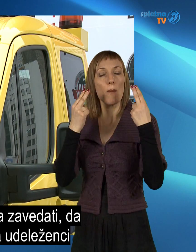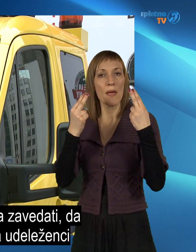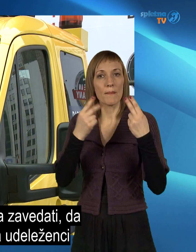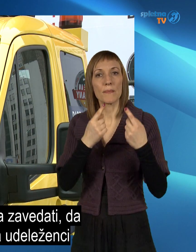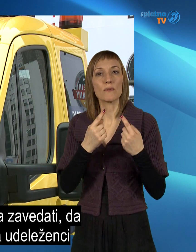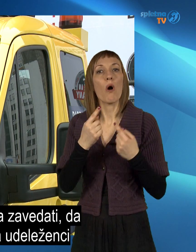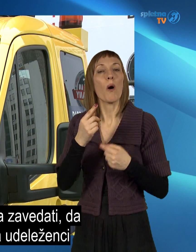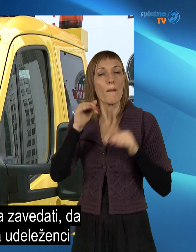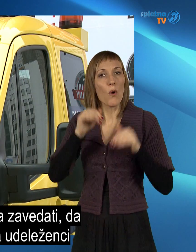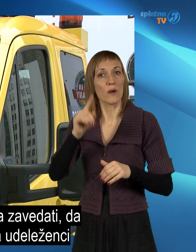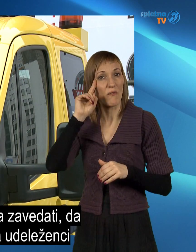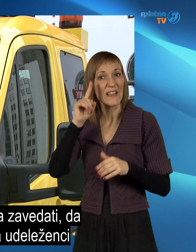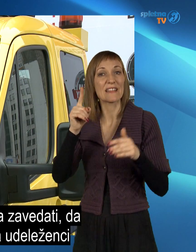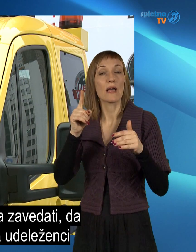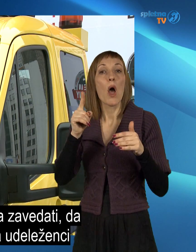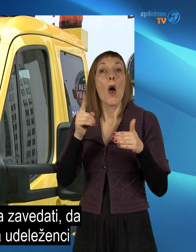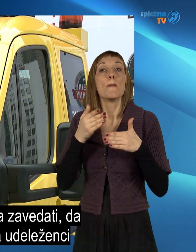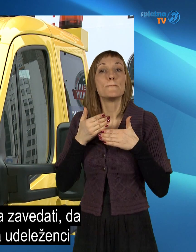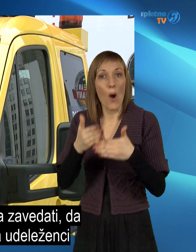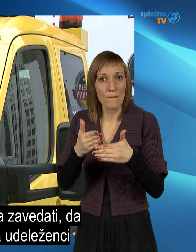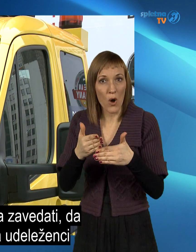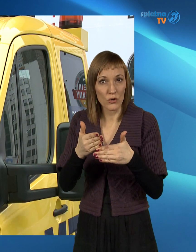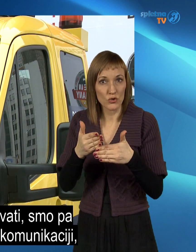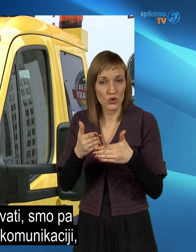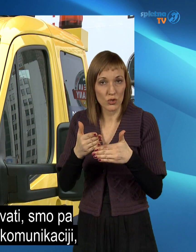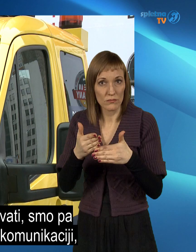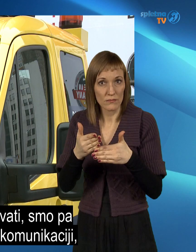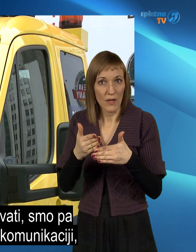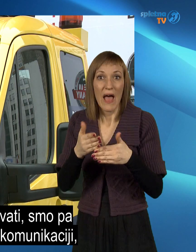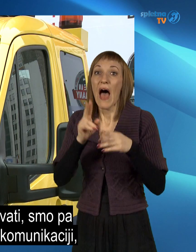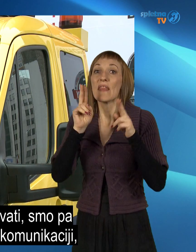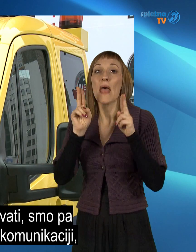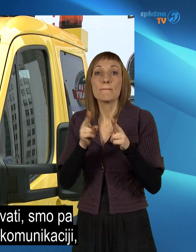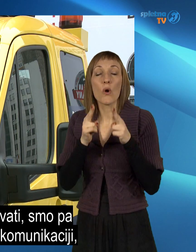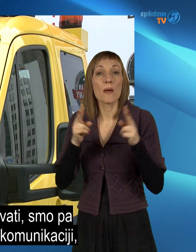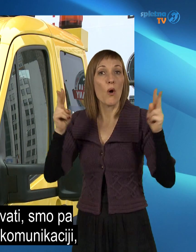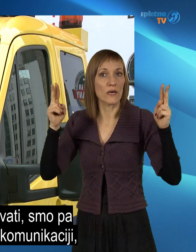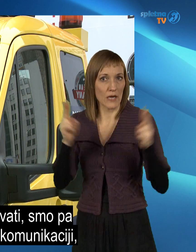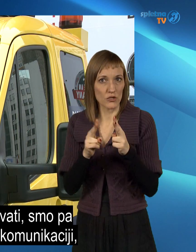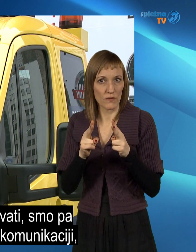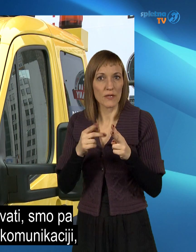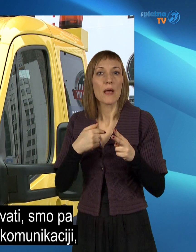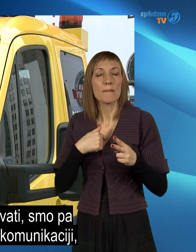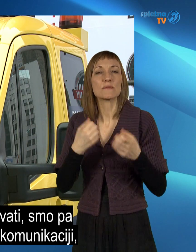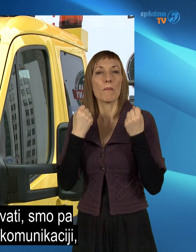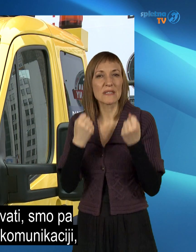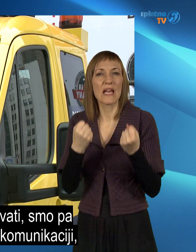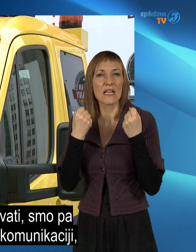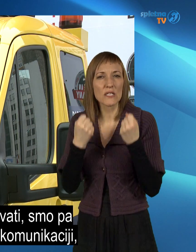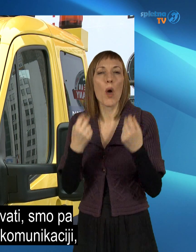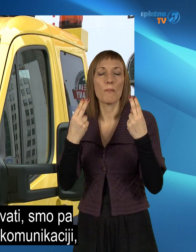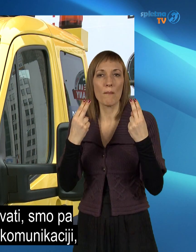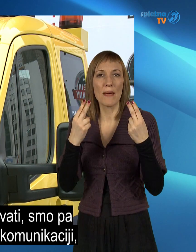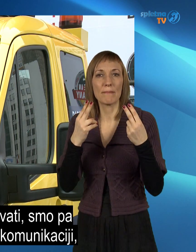je treba zavedati, da interventnega časa kot samega udeleženci ne moremo skrajševati, smo pa zelo, zelo vplivni